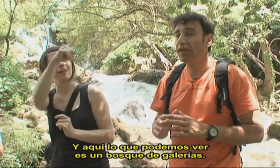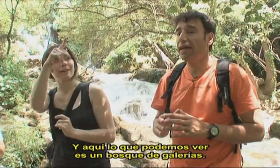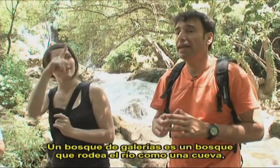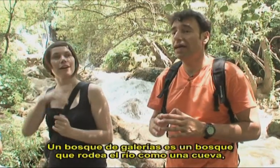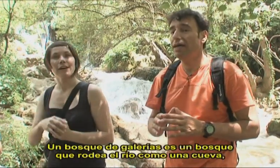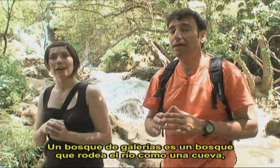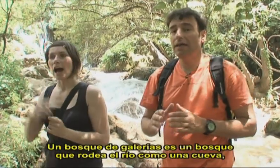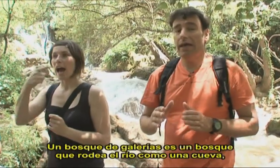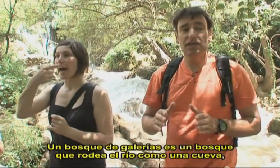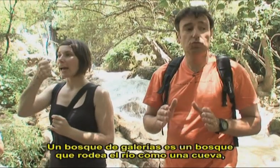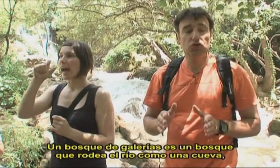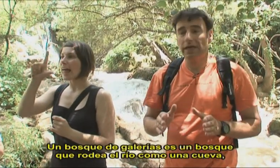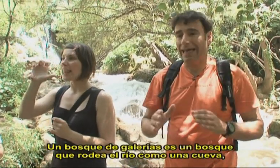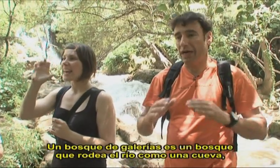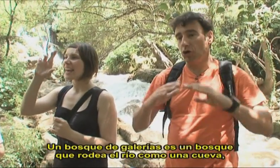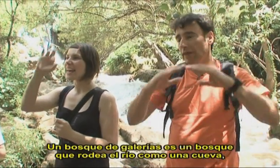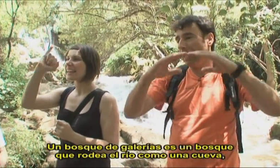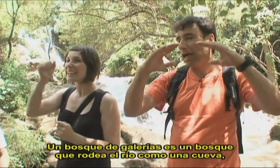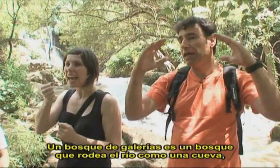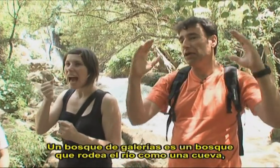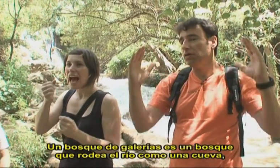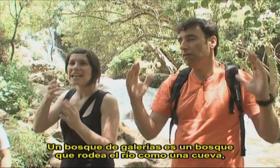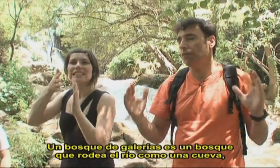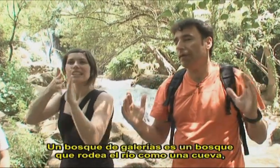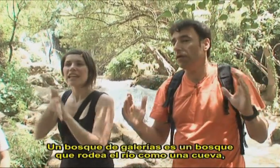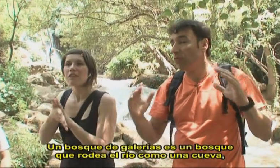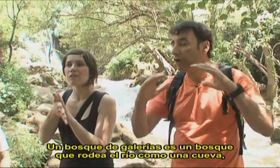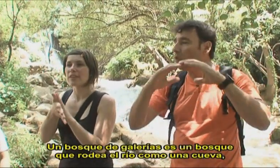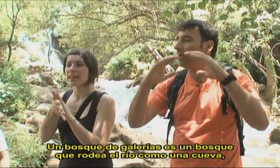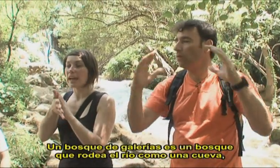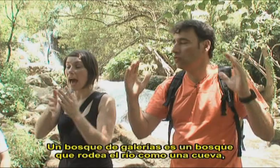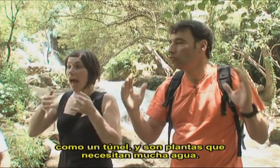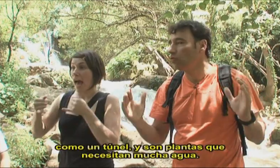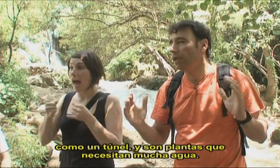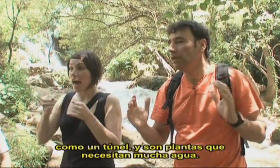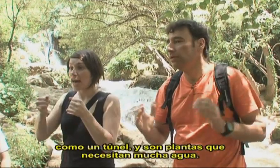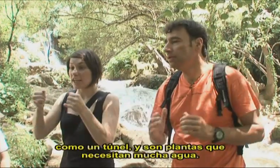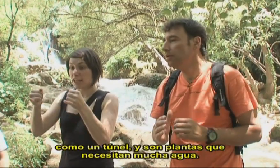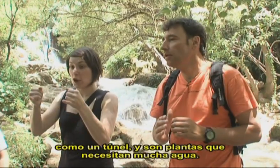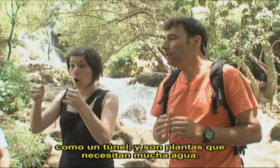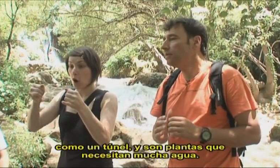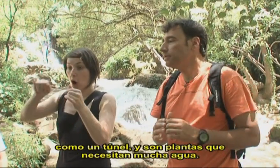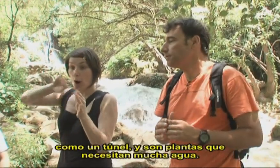Un bosque de galería es un bosque que rodea al río en forma de como una cueva, como un túnel